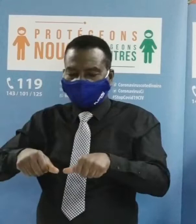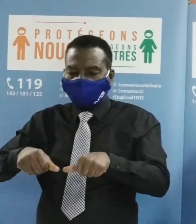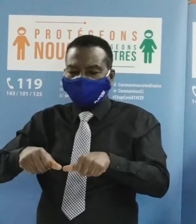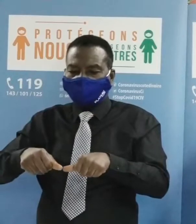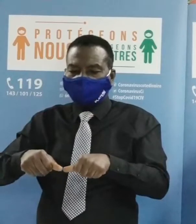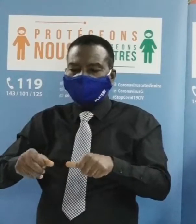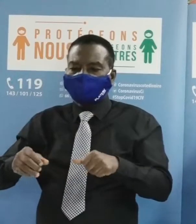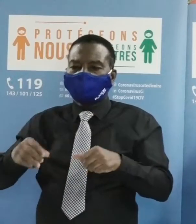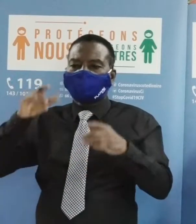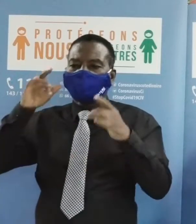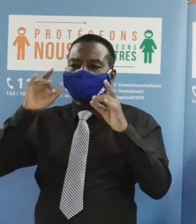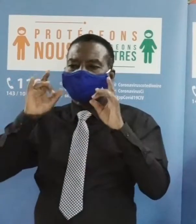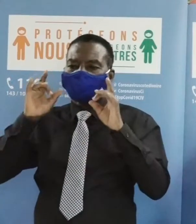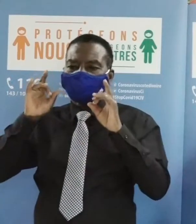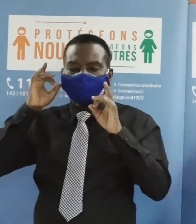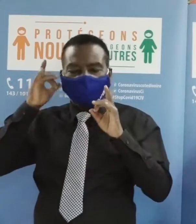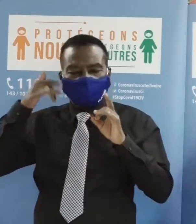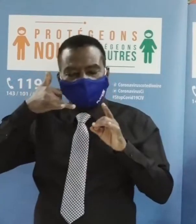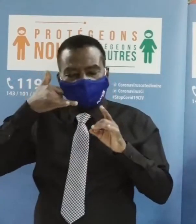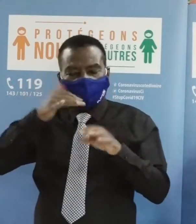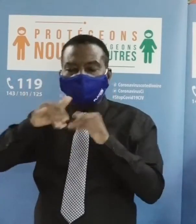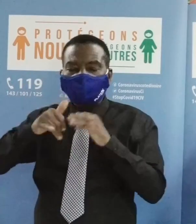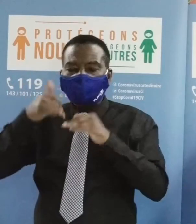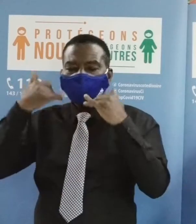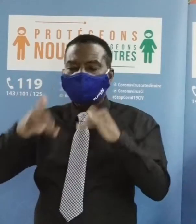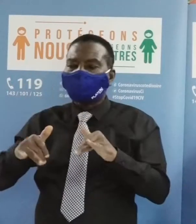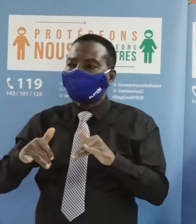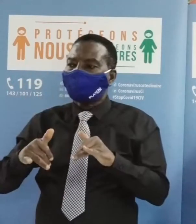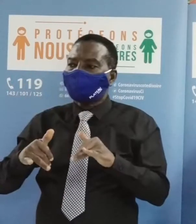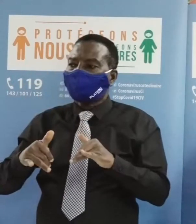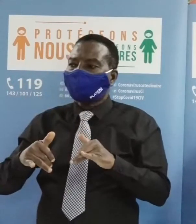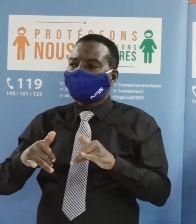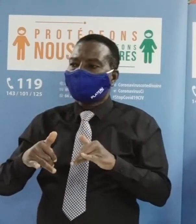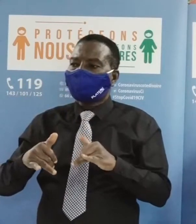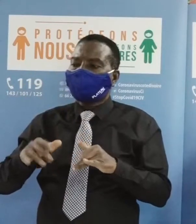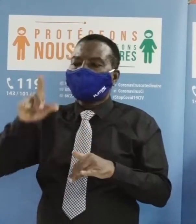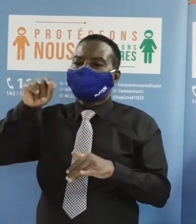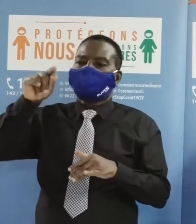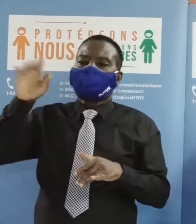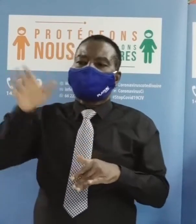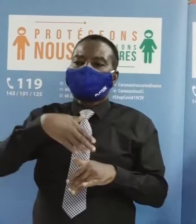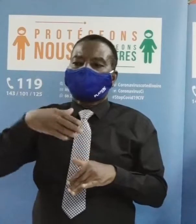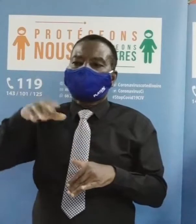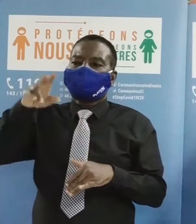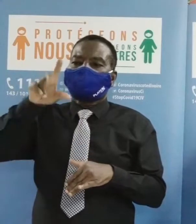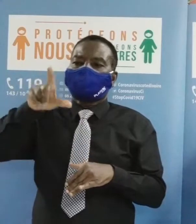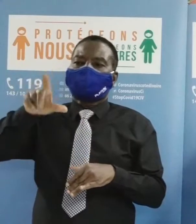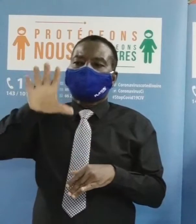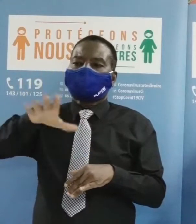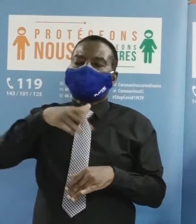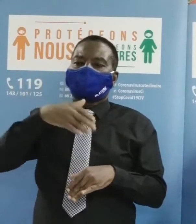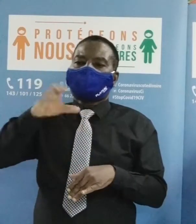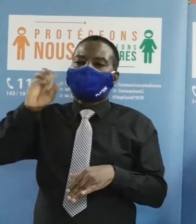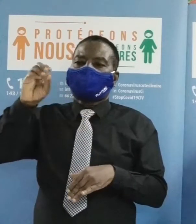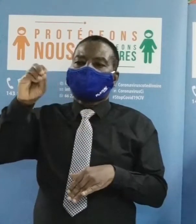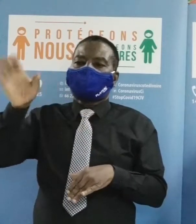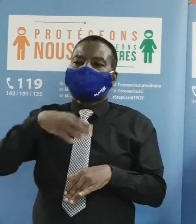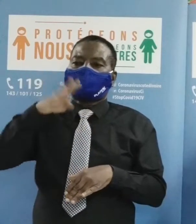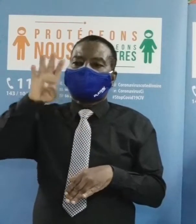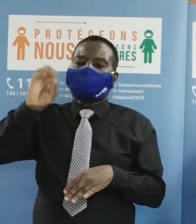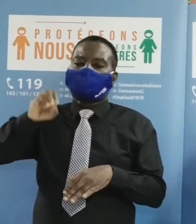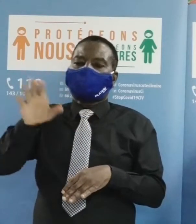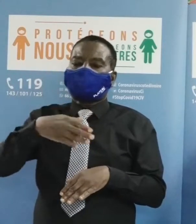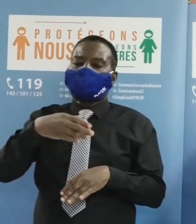joignable pour toutes fins sécuritaires enfin 25 00 40